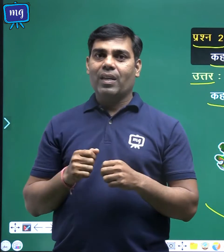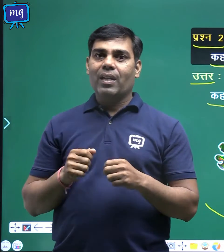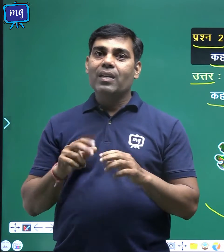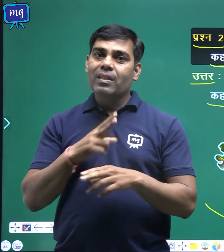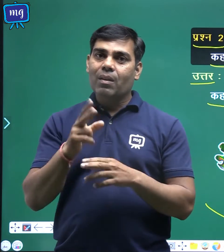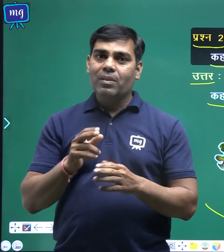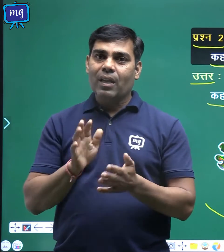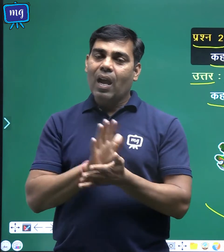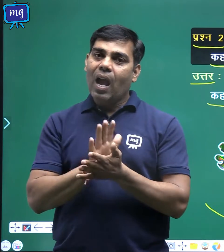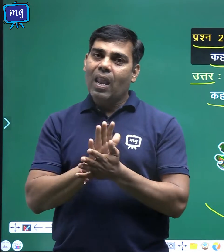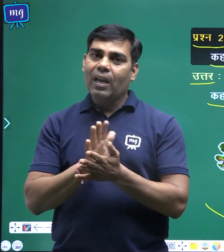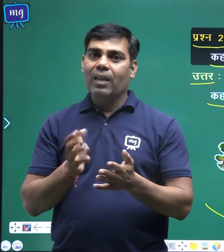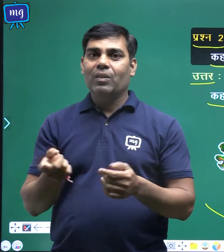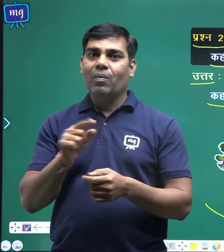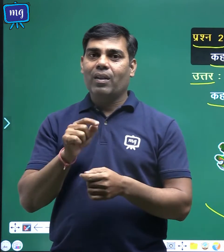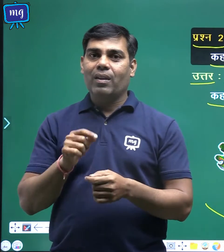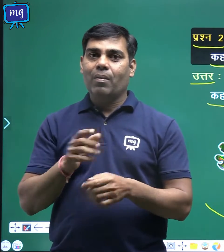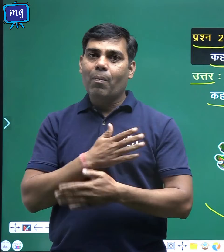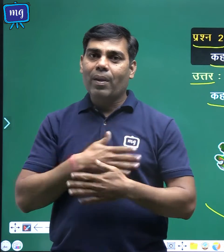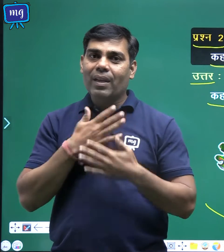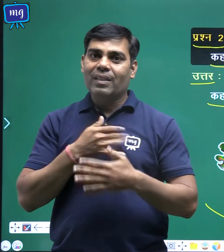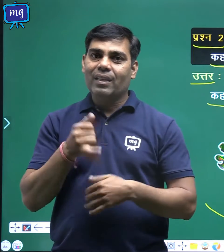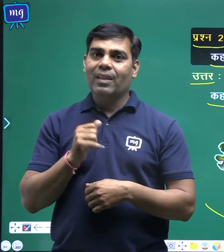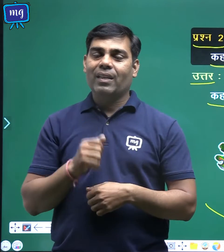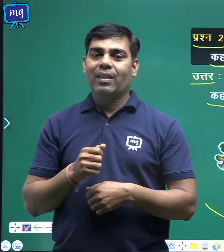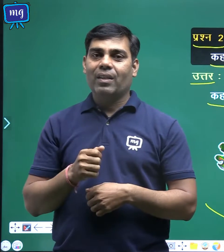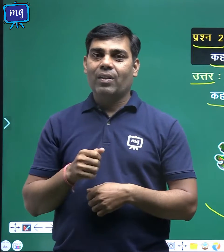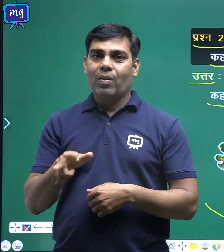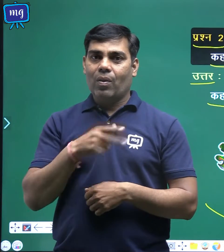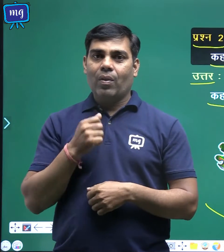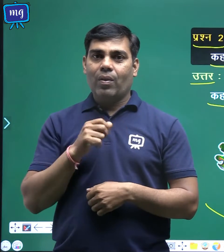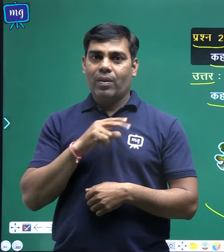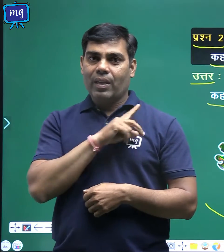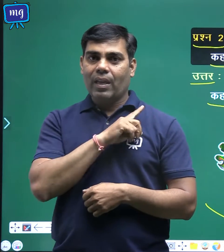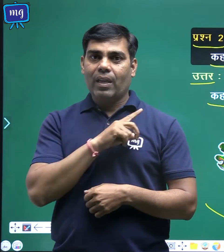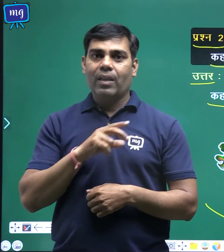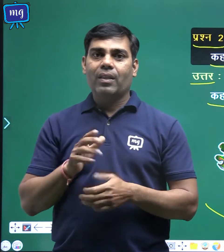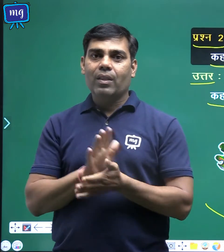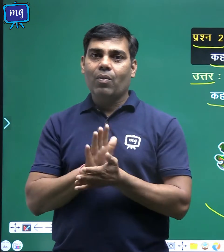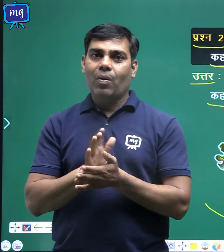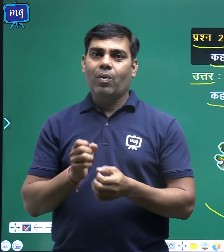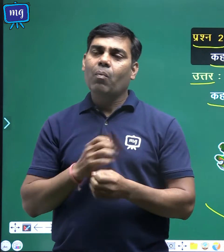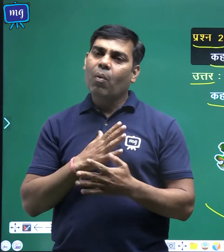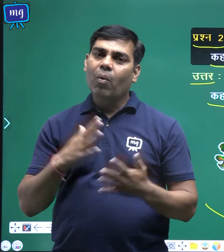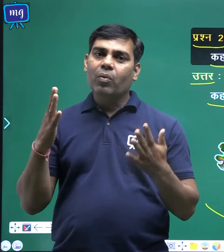त्यौहार मनाए जाते हैं और हम यह त्यौहार बड़े